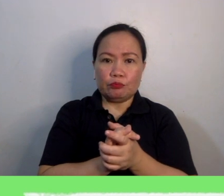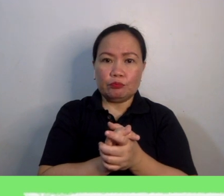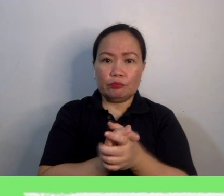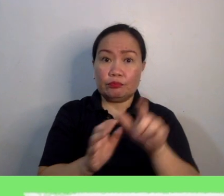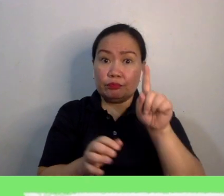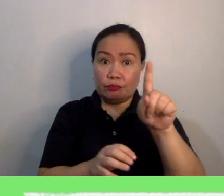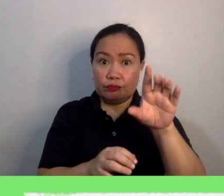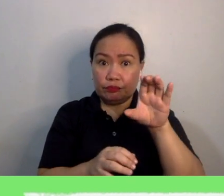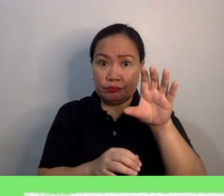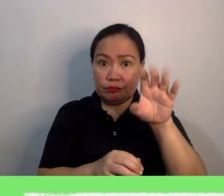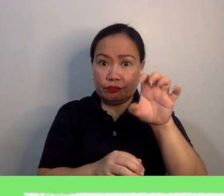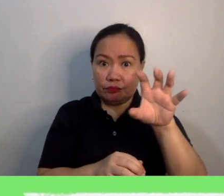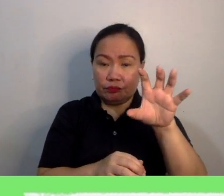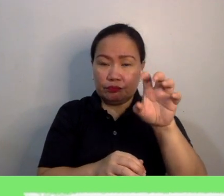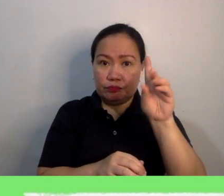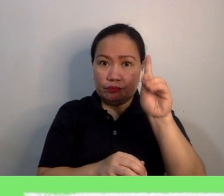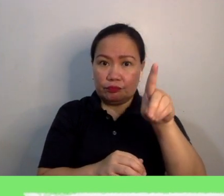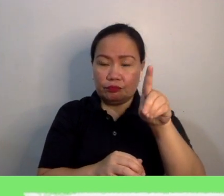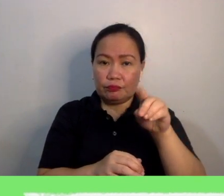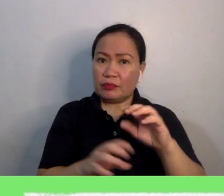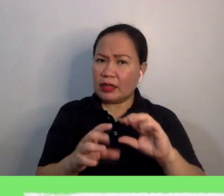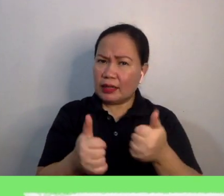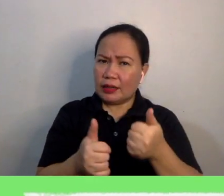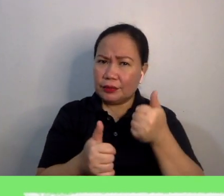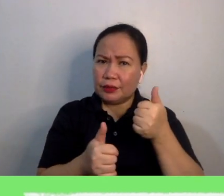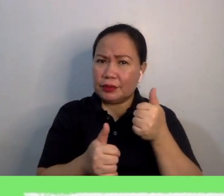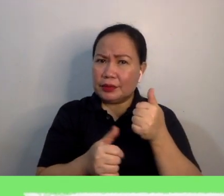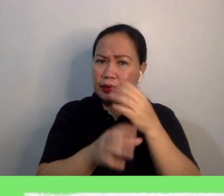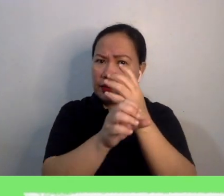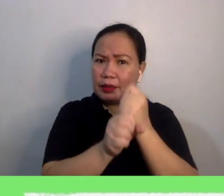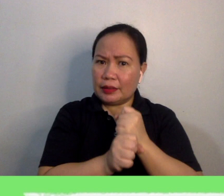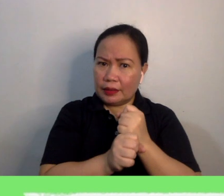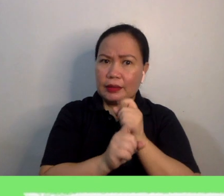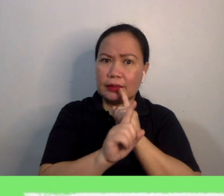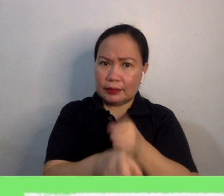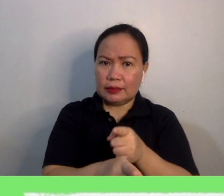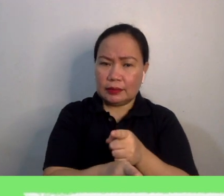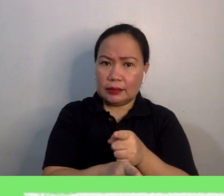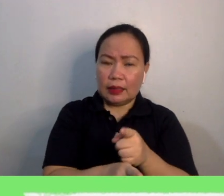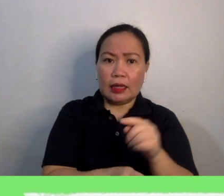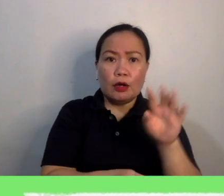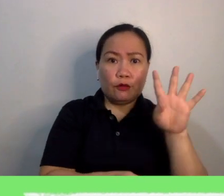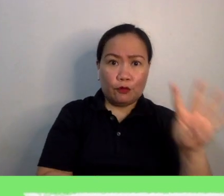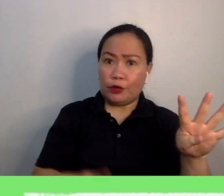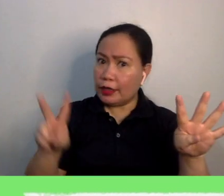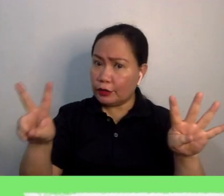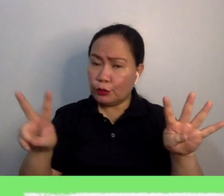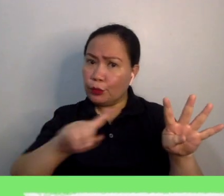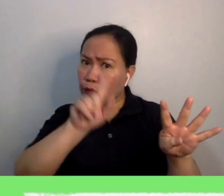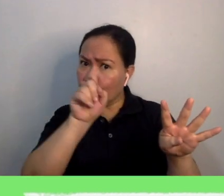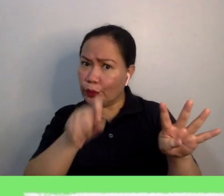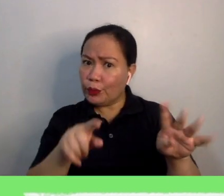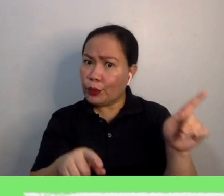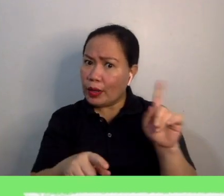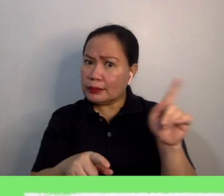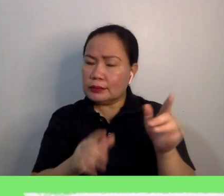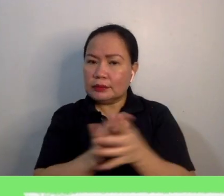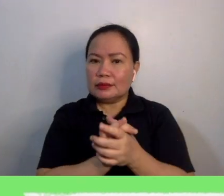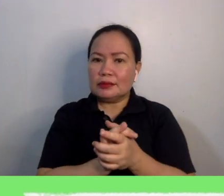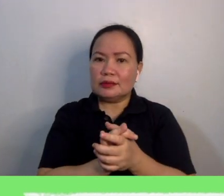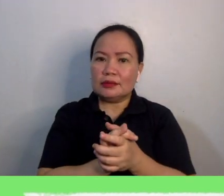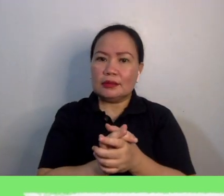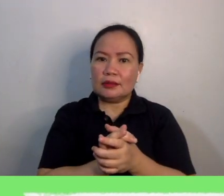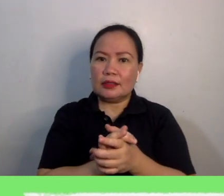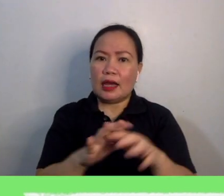angle 1 is equal to 115, paano natin makukuha yung measure ni angle 2 at ni 4? So, paano